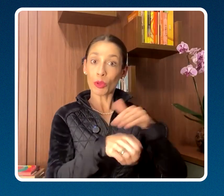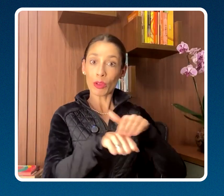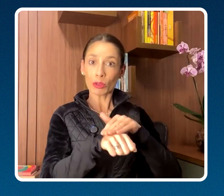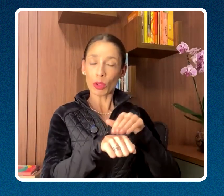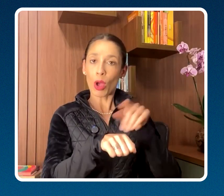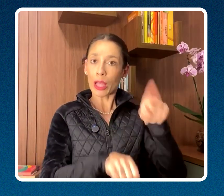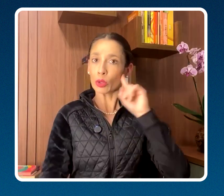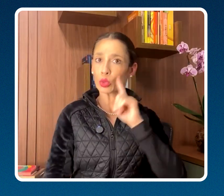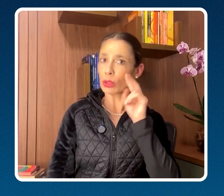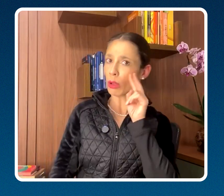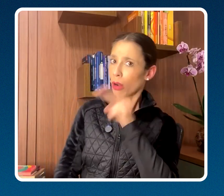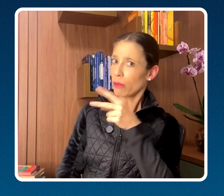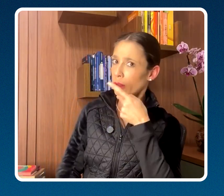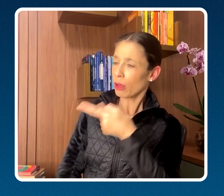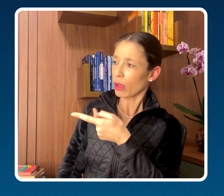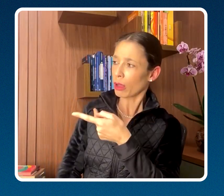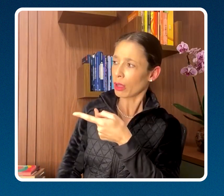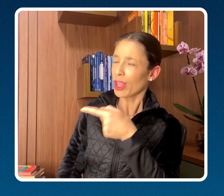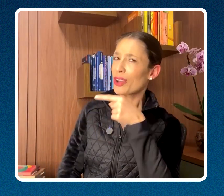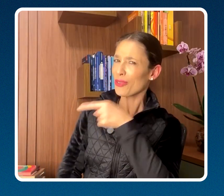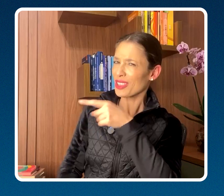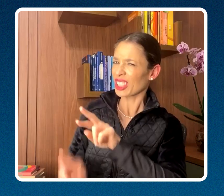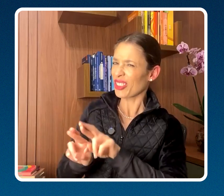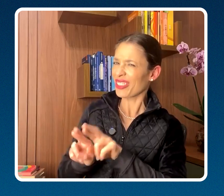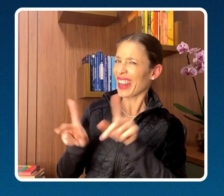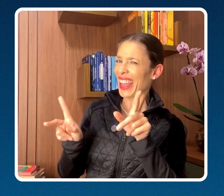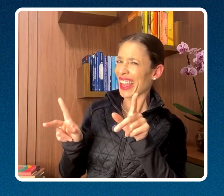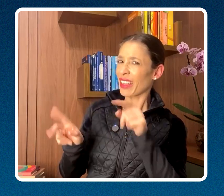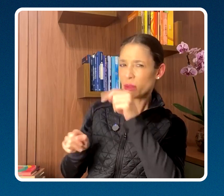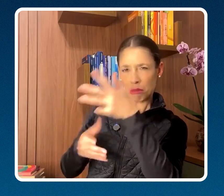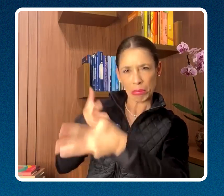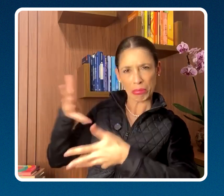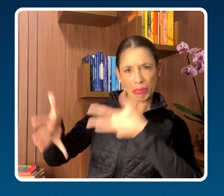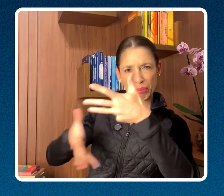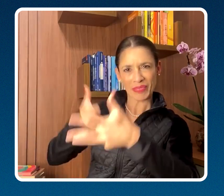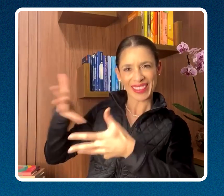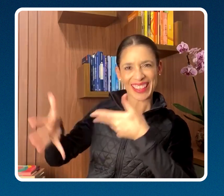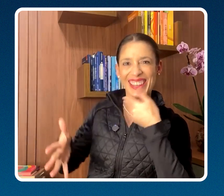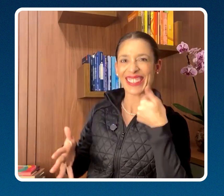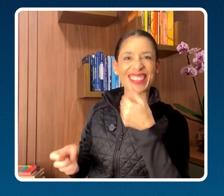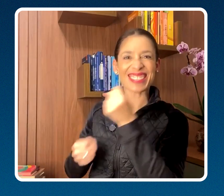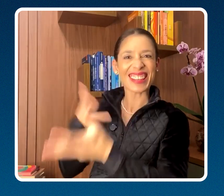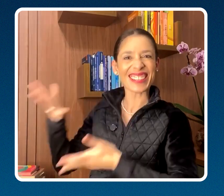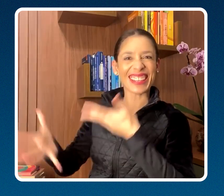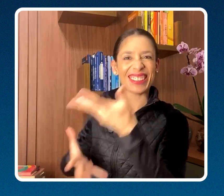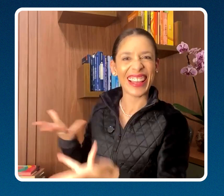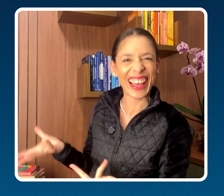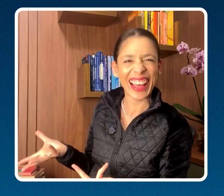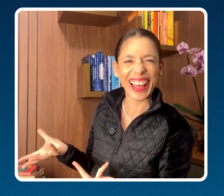para mim e falou assim, você tá diferente, falando melhor. Olha, eu aqui fazendo esse sinal.